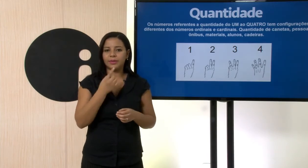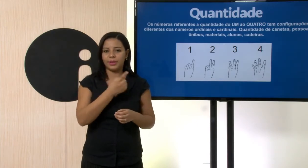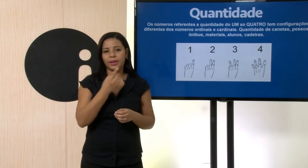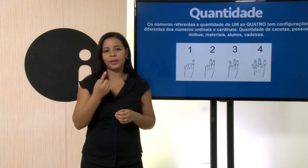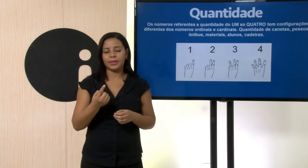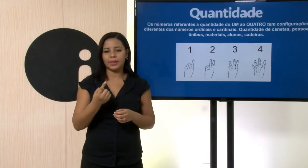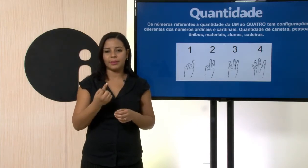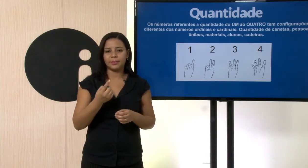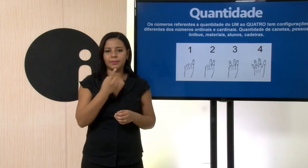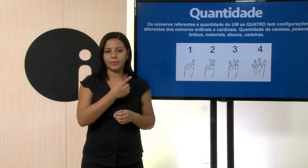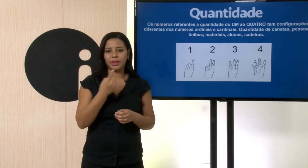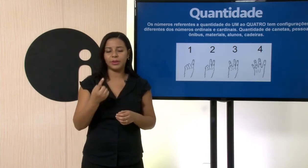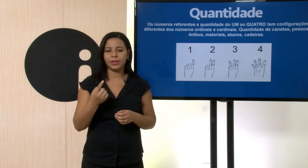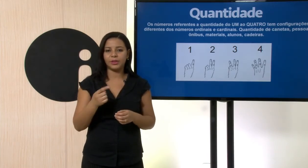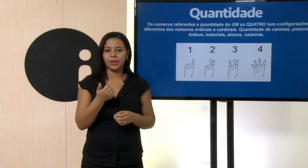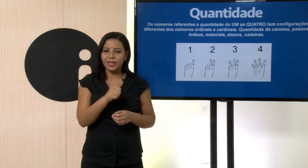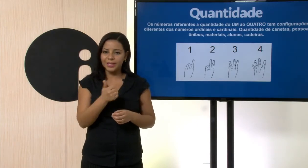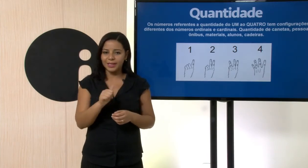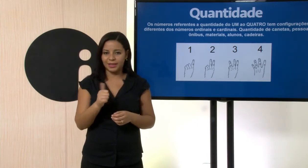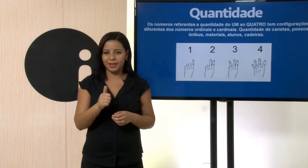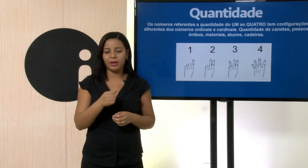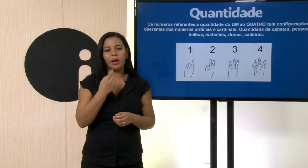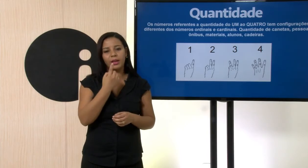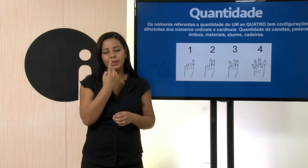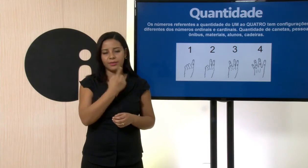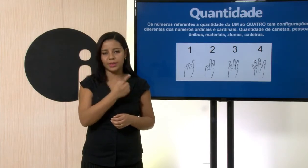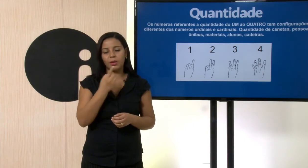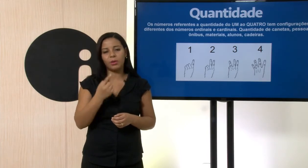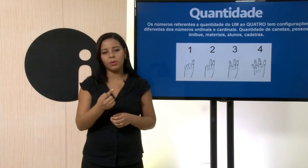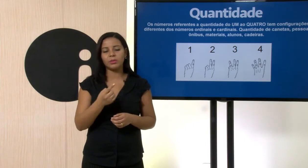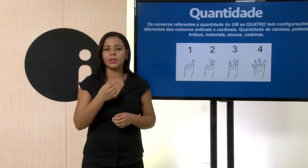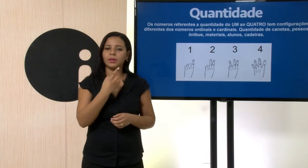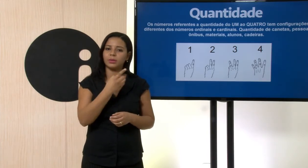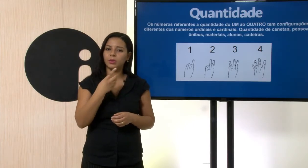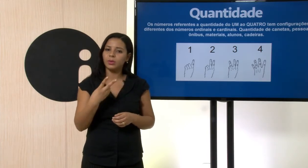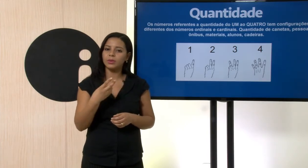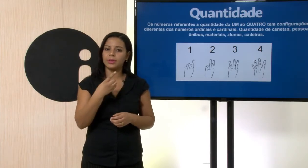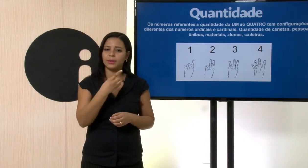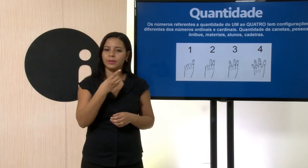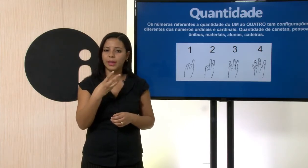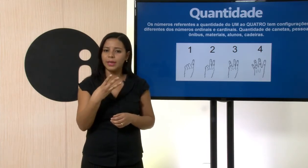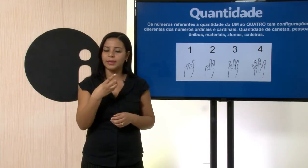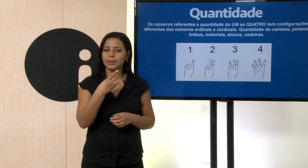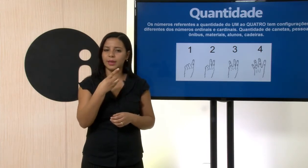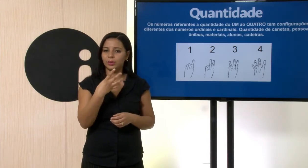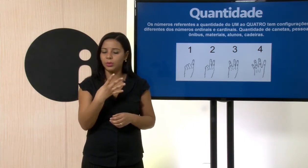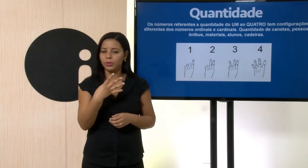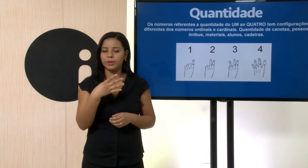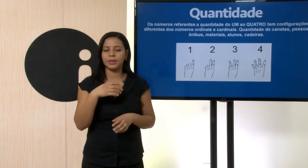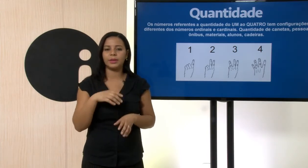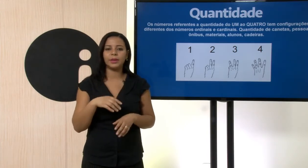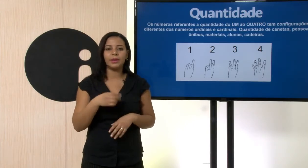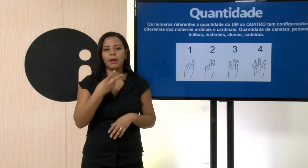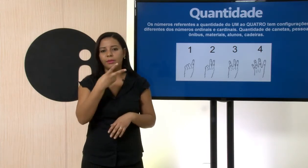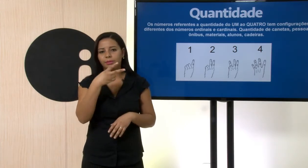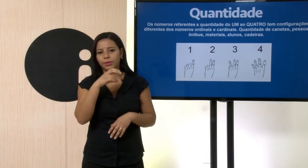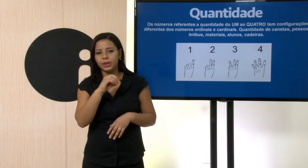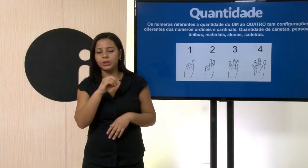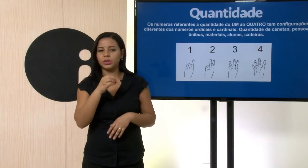feito aqui, sim, que o anterior era assim, né? Aí esse vai ser 11, 12, 13, 14,